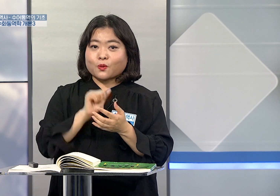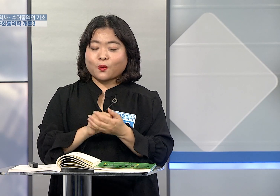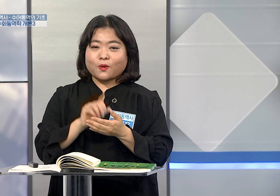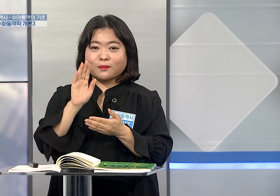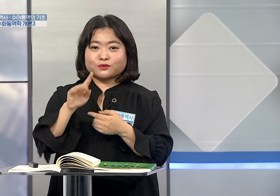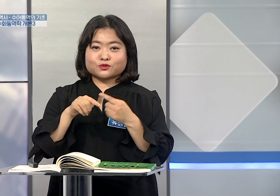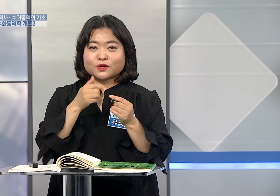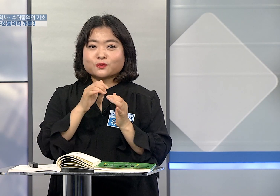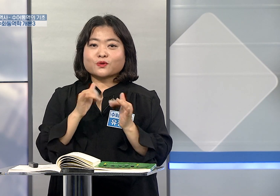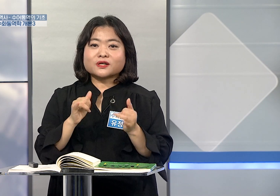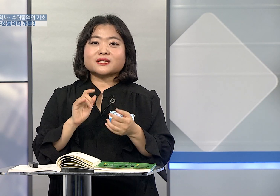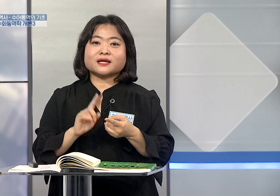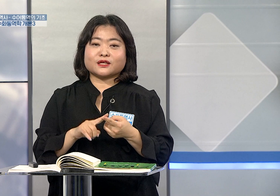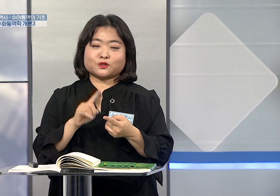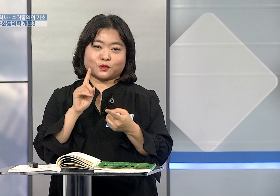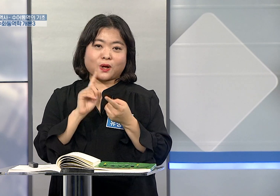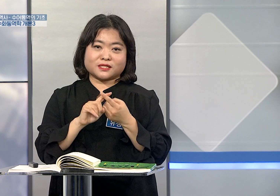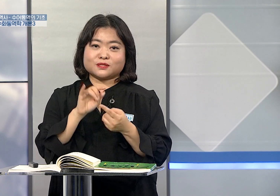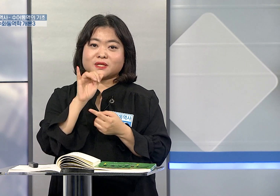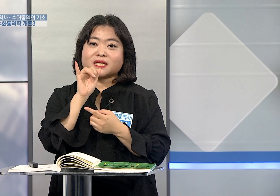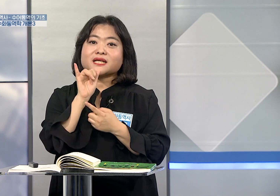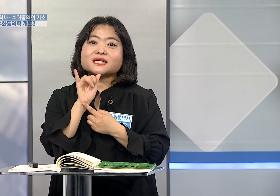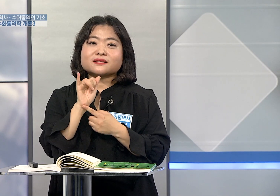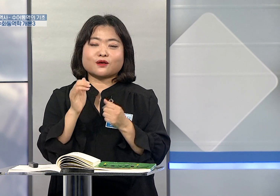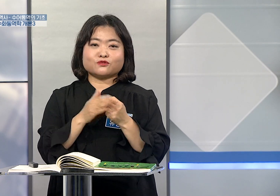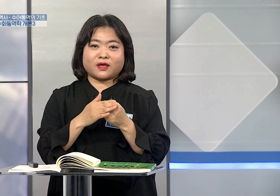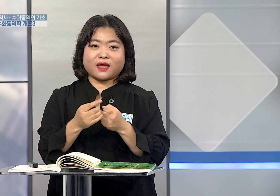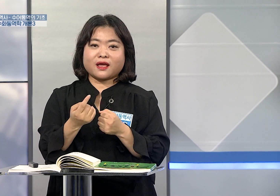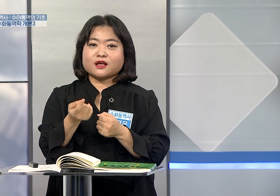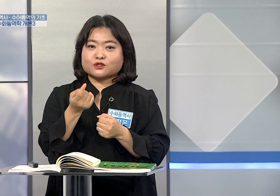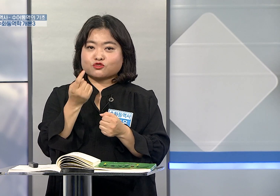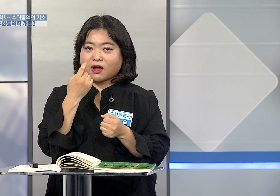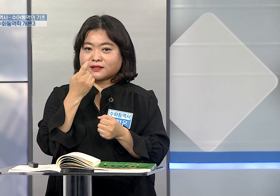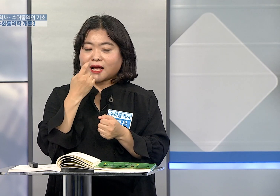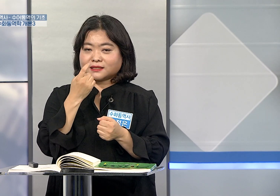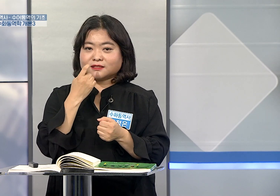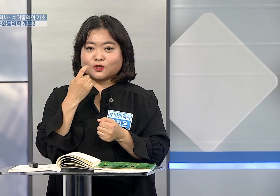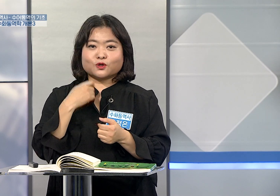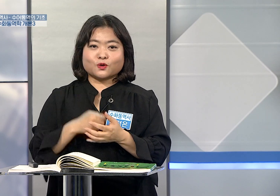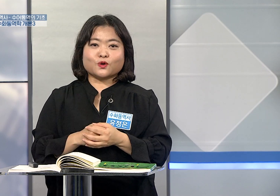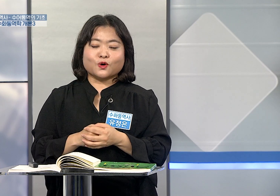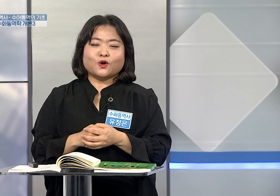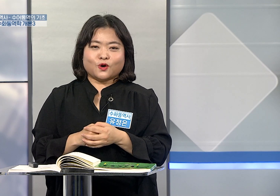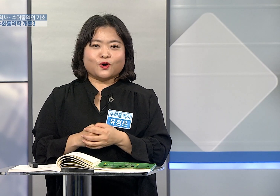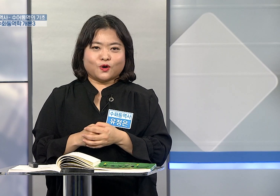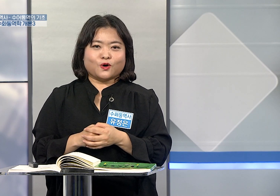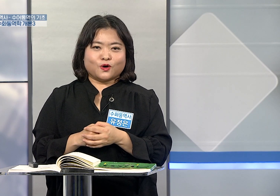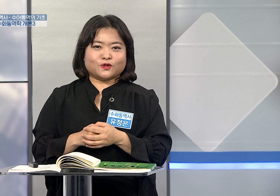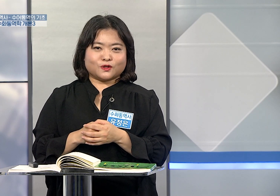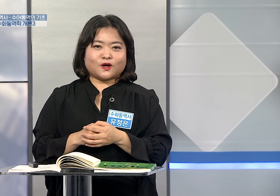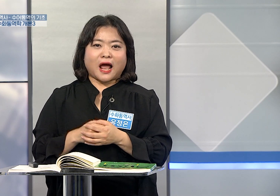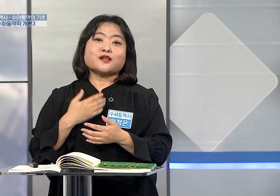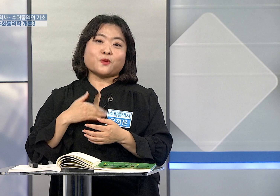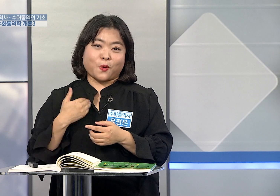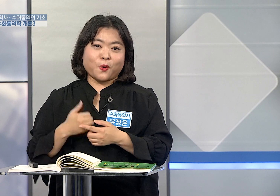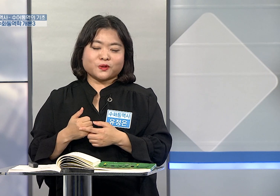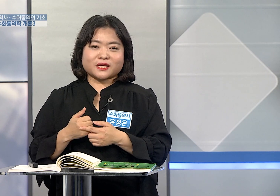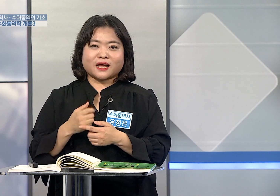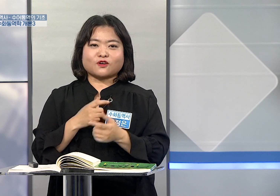있고 앞으로 수화 통역사에 대해서도 관심이 있기 때문에 수강을 하시는 걸로 알고 제가